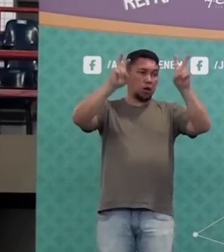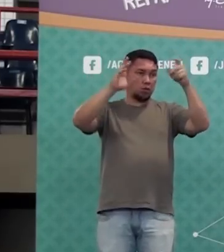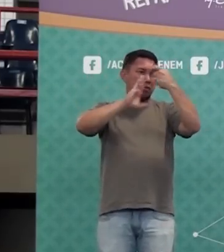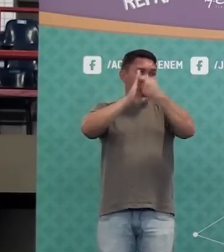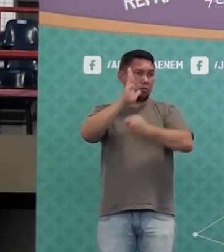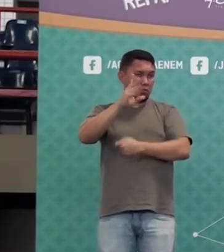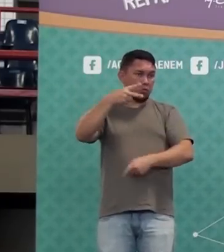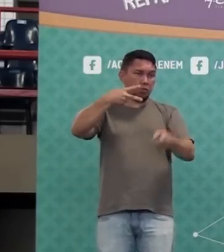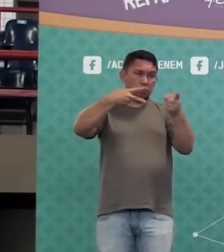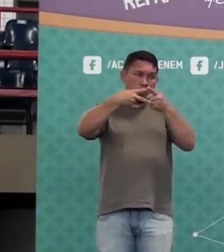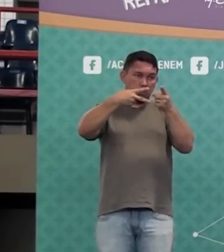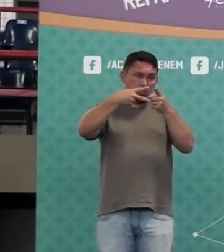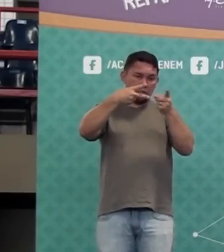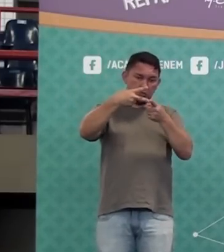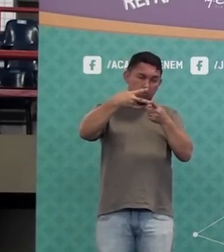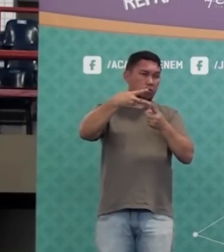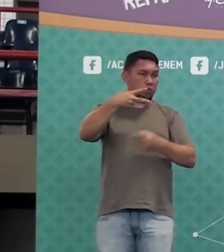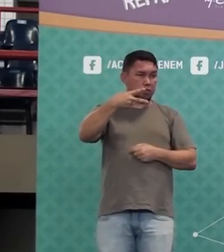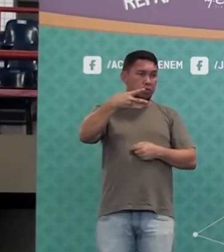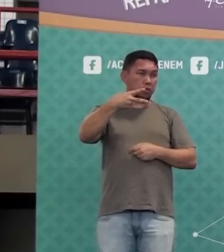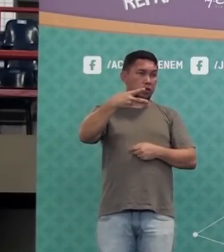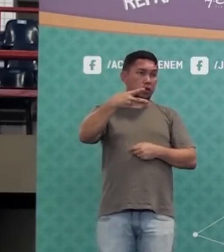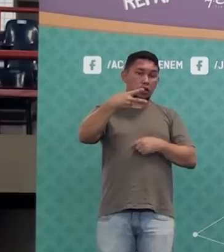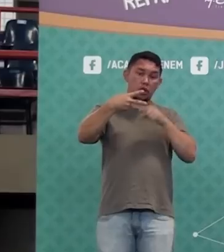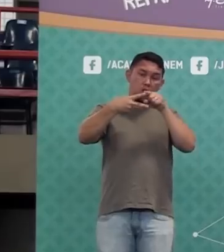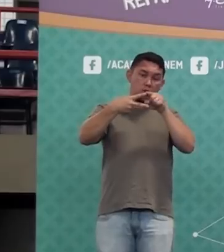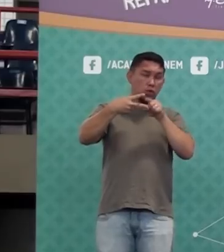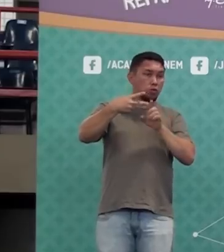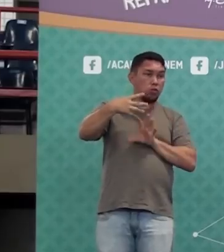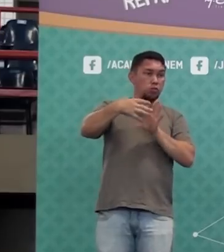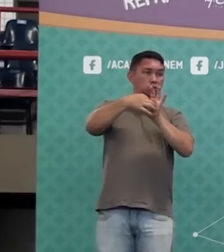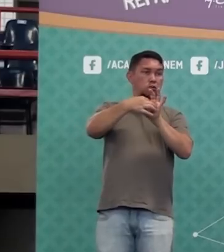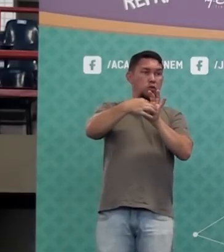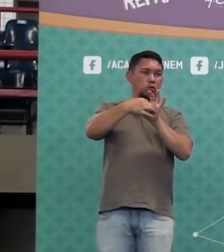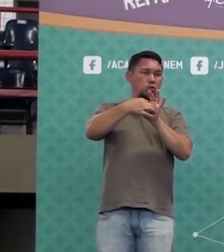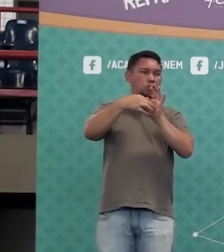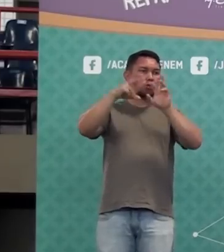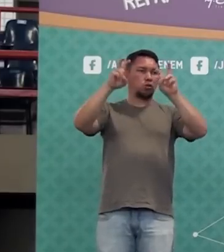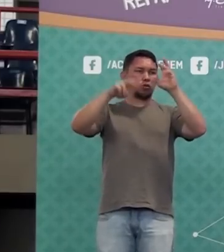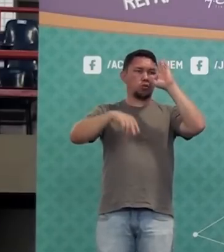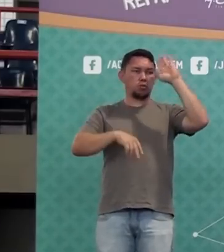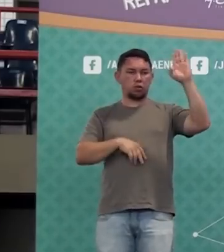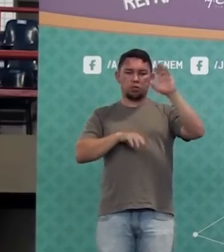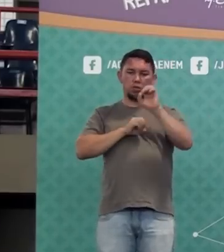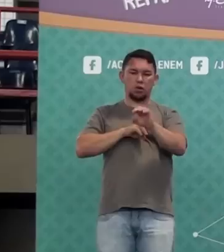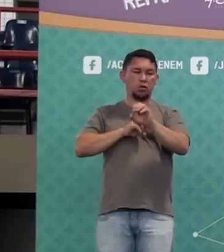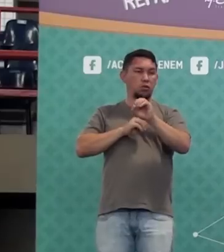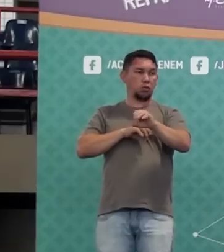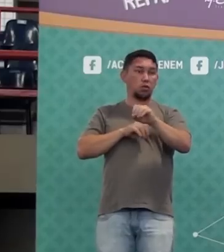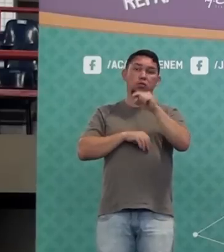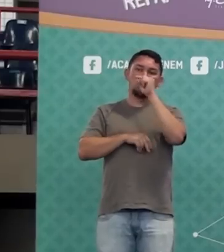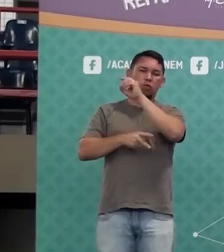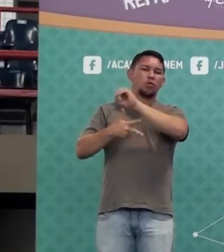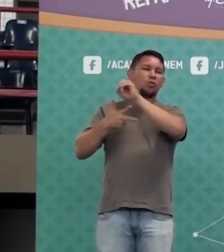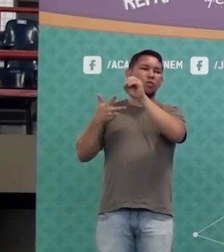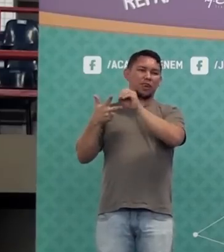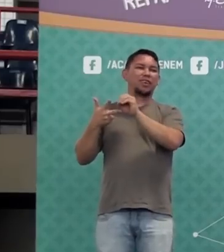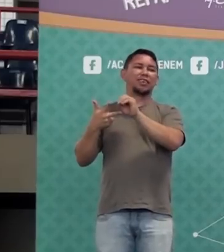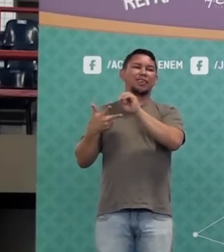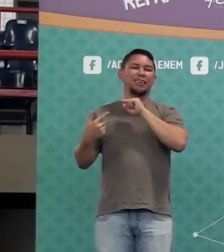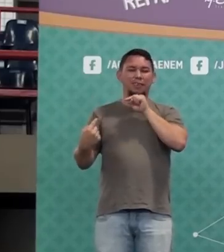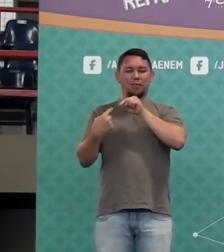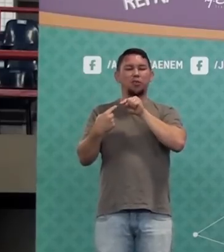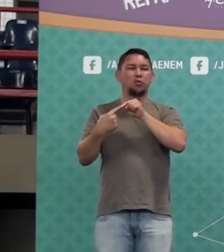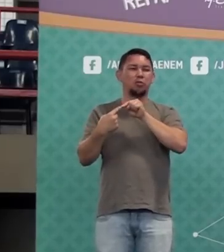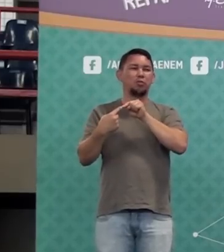encontro duas propostas, todas correlacionadas com a educação. O Enem tem interesse de trabalhar isso